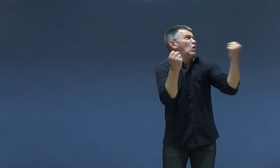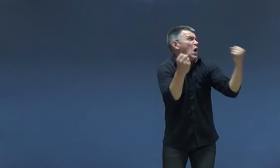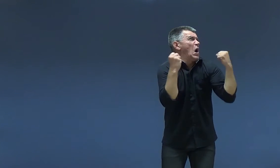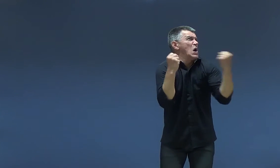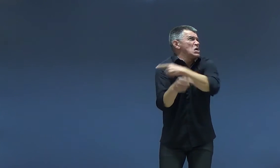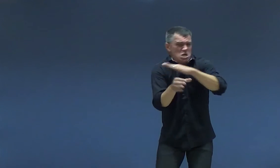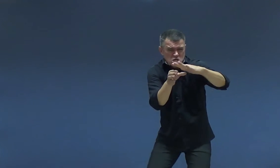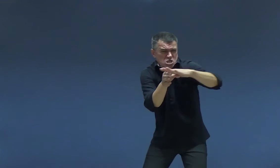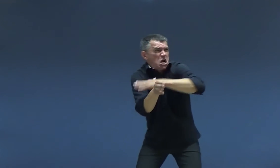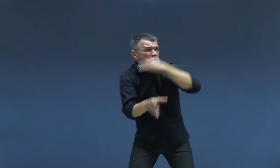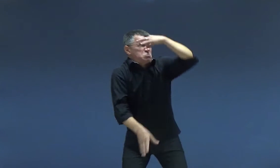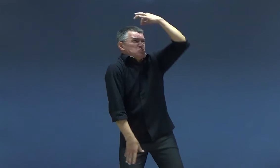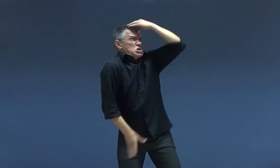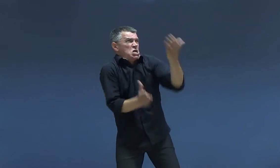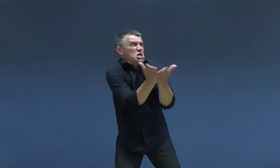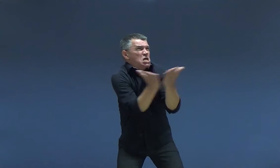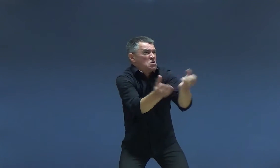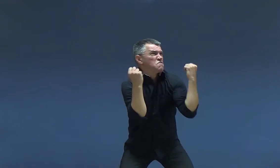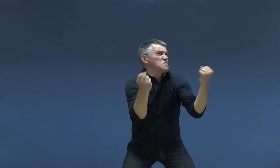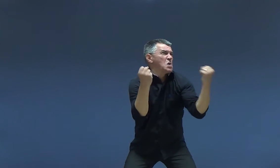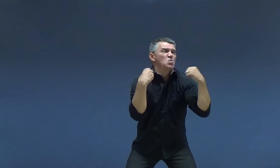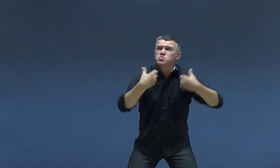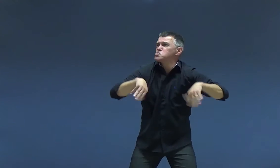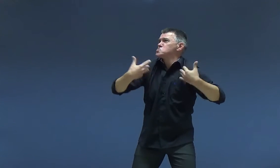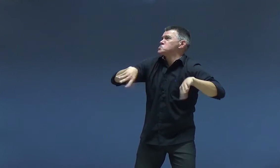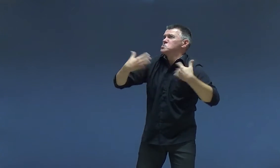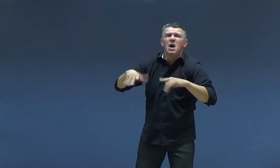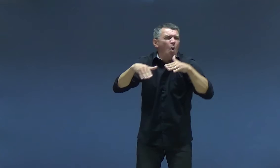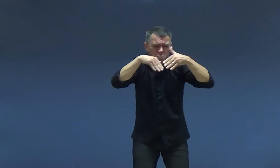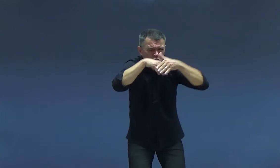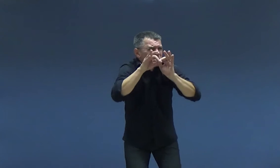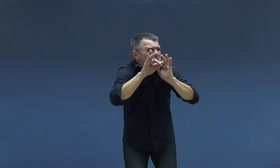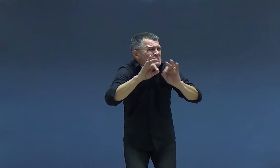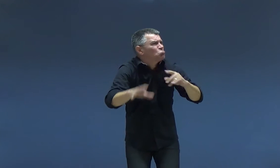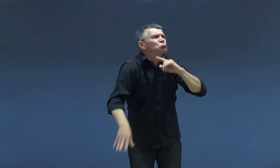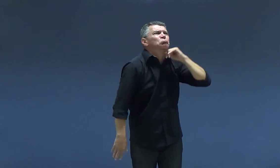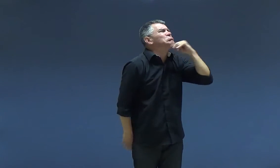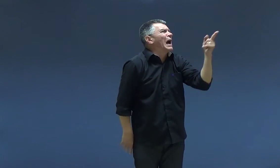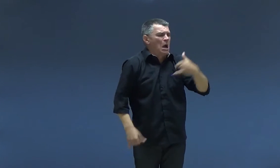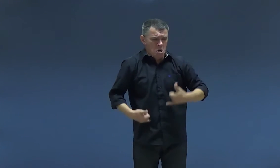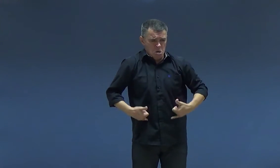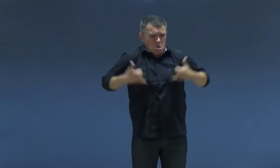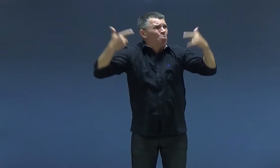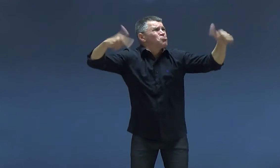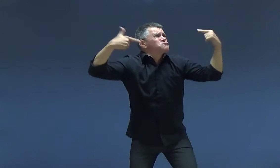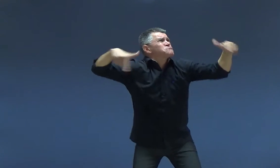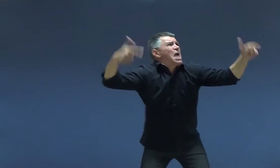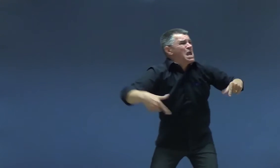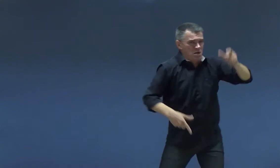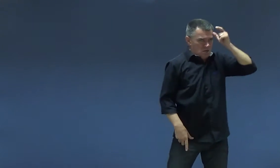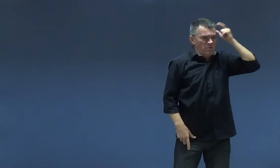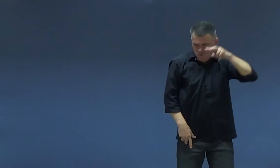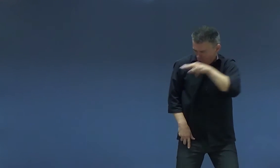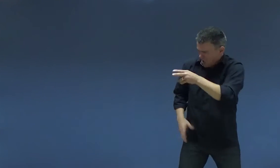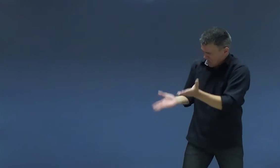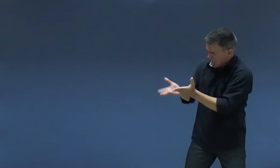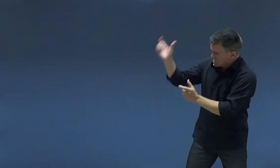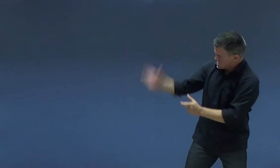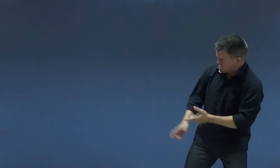Como? Ele é muito forte, ele tá cheio de espírito, ele crente, ele é firme, ele é humilde, ele não tem orgulho. E o diabo fica